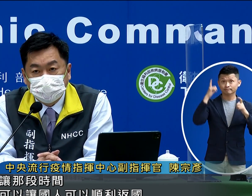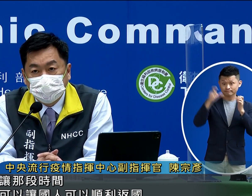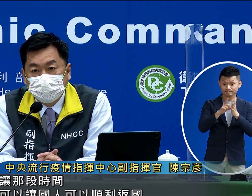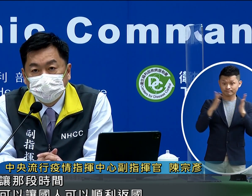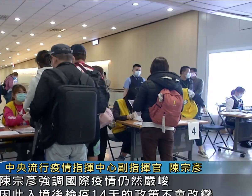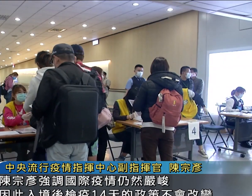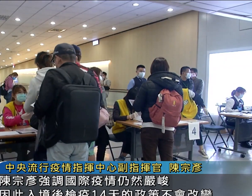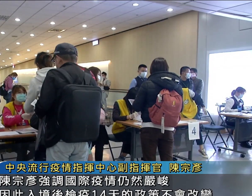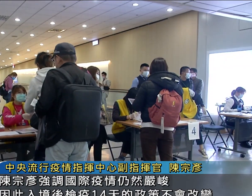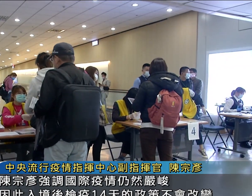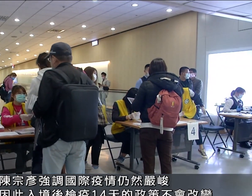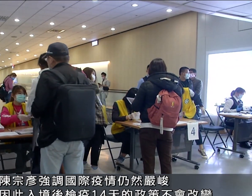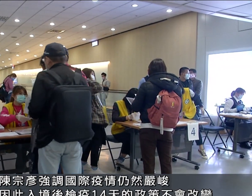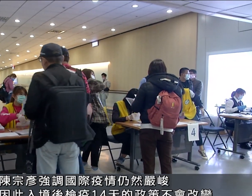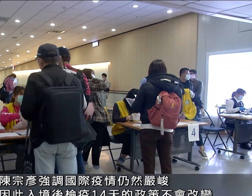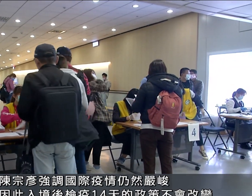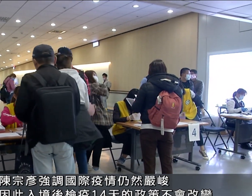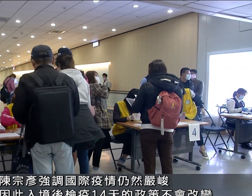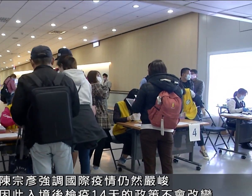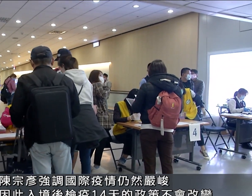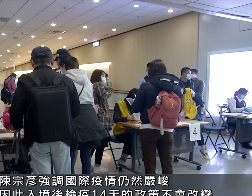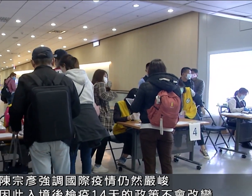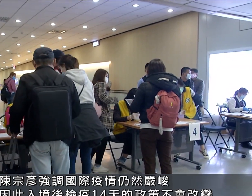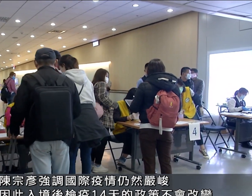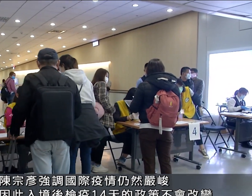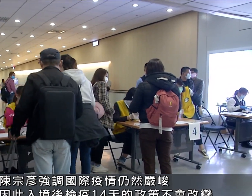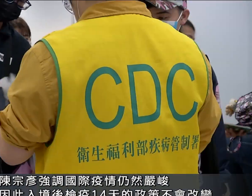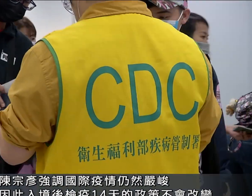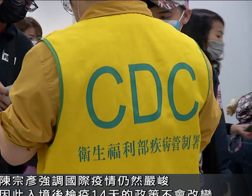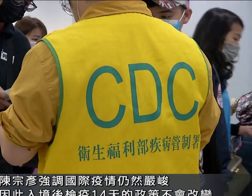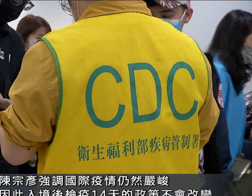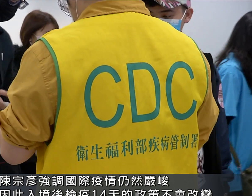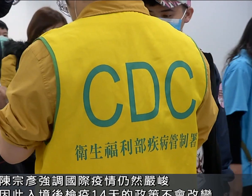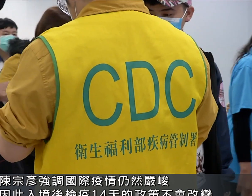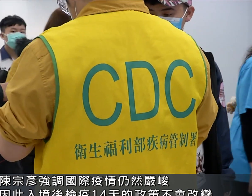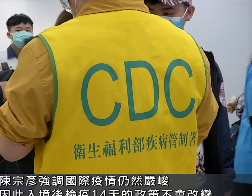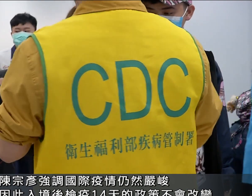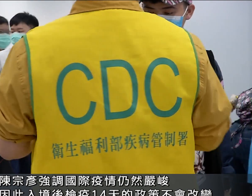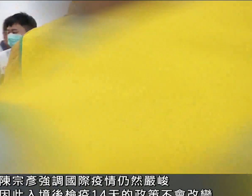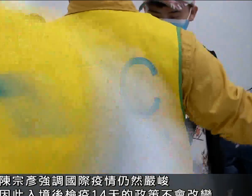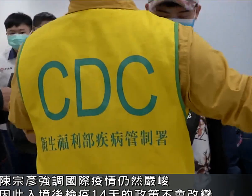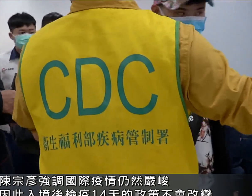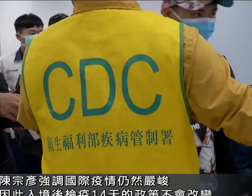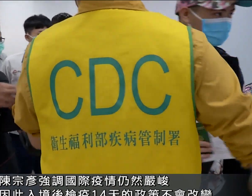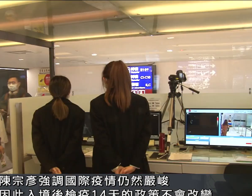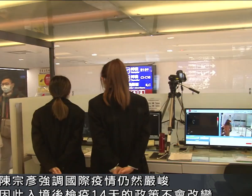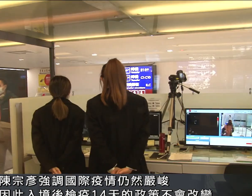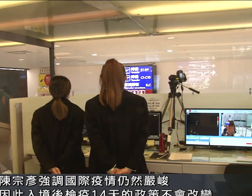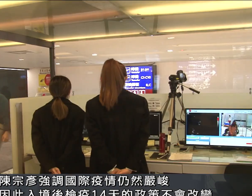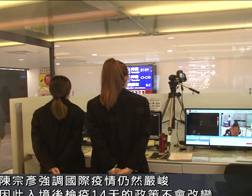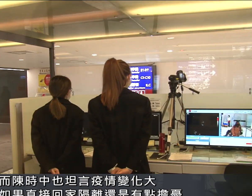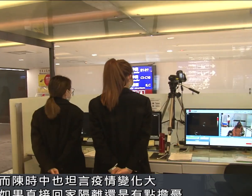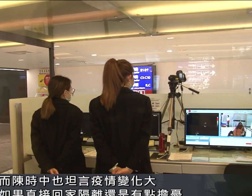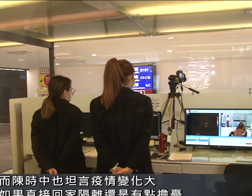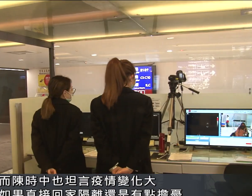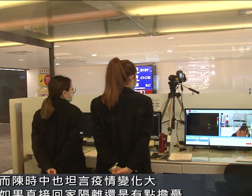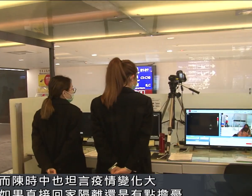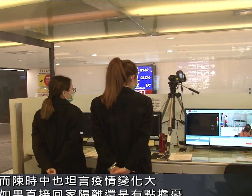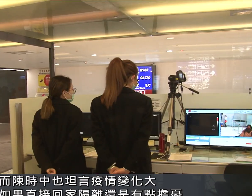国。 陈宗彦强调，国际疫情仍然严峻，因此入境后检疫14天的政策不会改变。而陈时中也坦